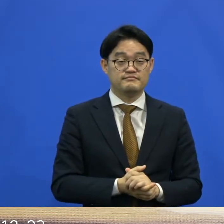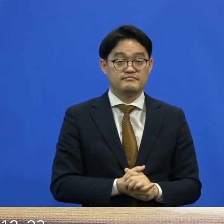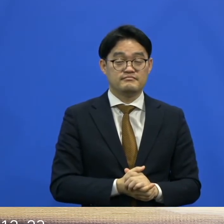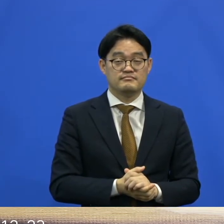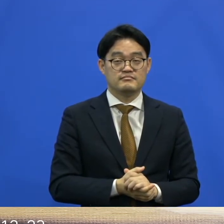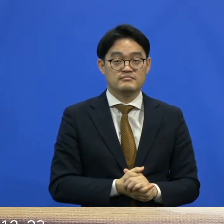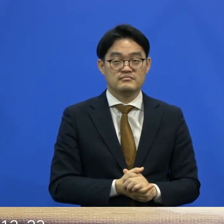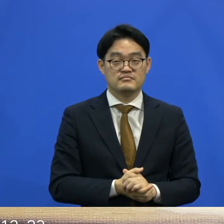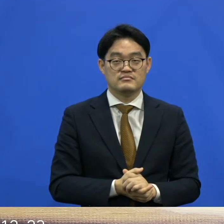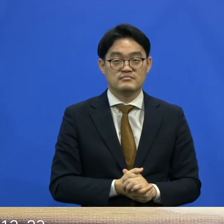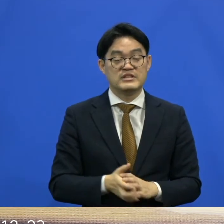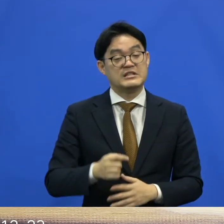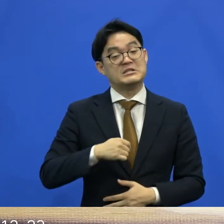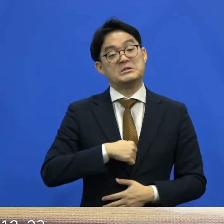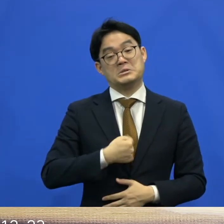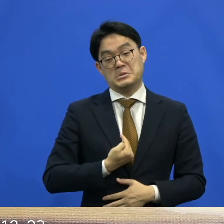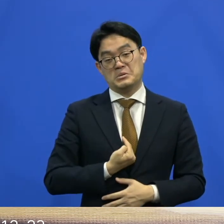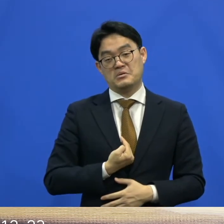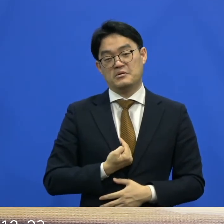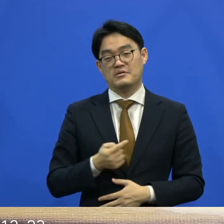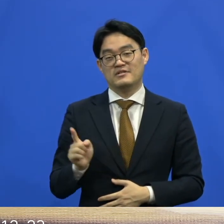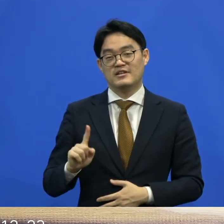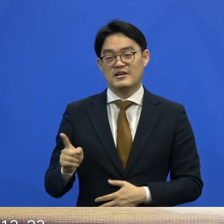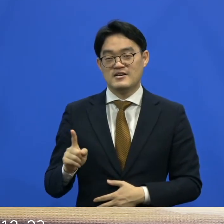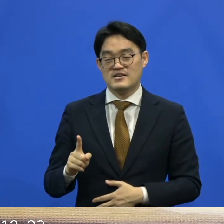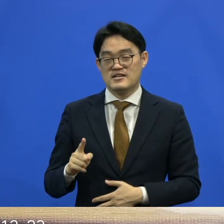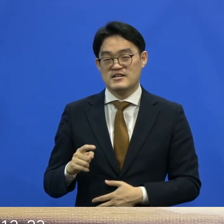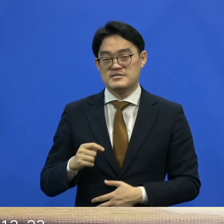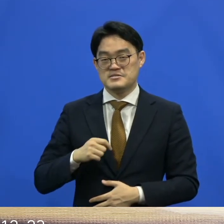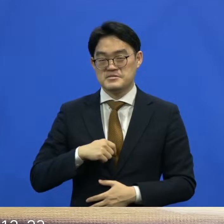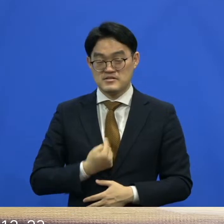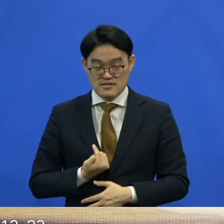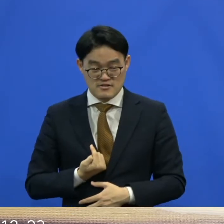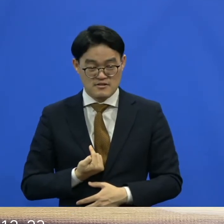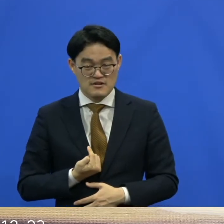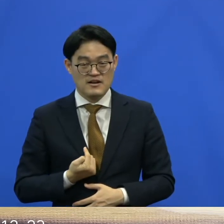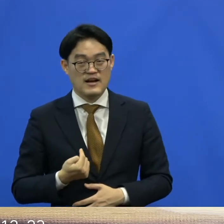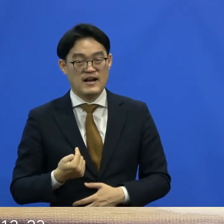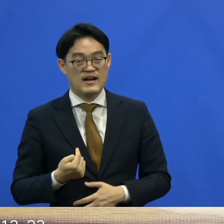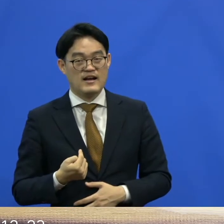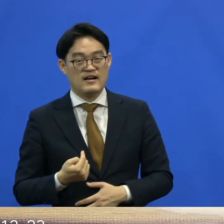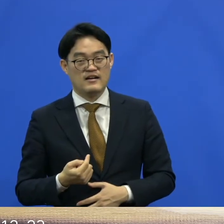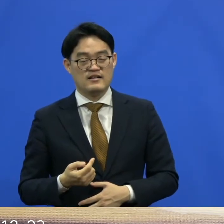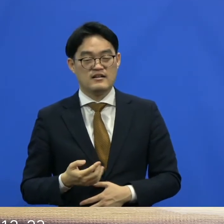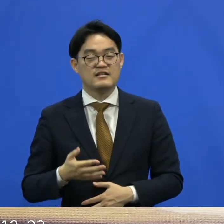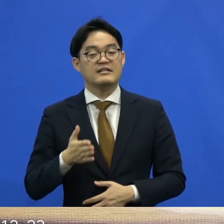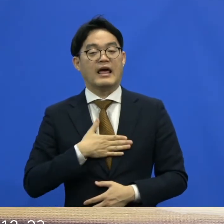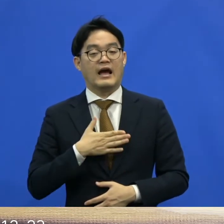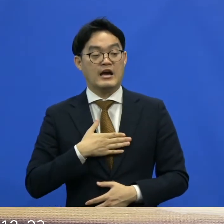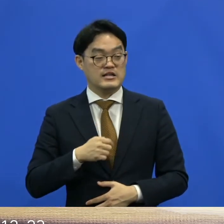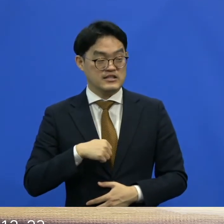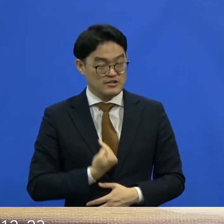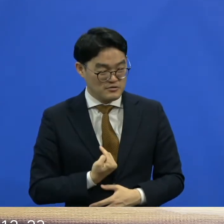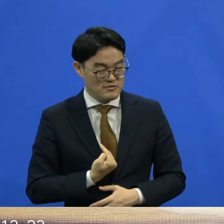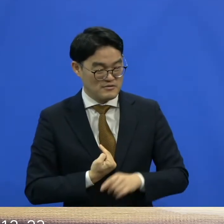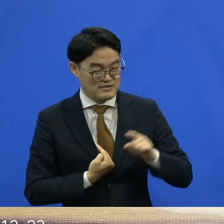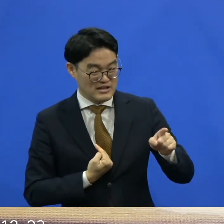그러니까 스스로 사람들이 단련되는 건 좋지만 스스로 자기가 용광로 안에 뛰어들어가는 사람은 아무도 없어요.